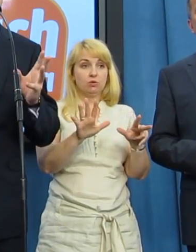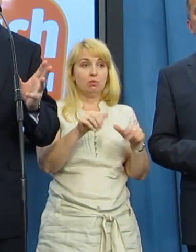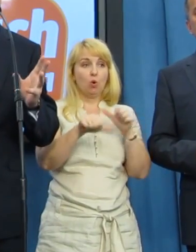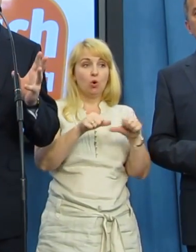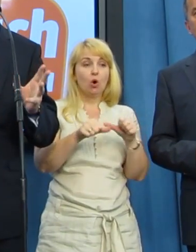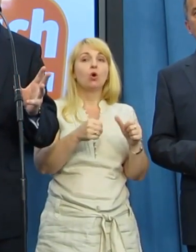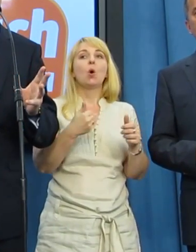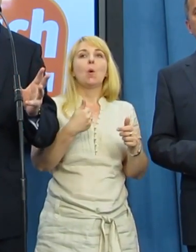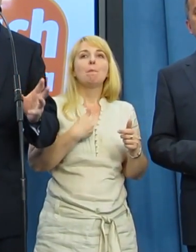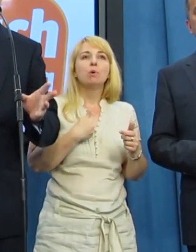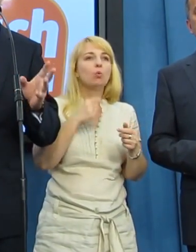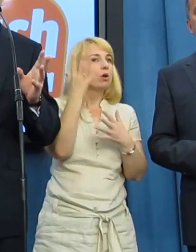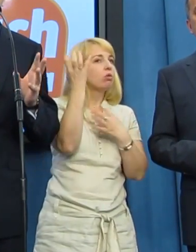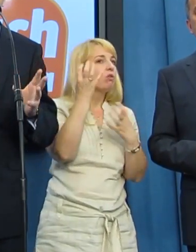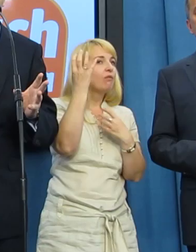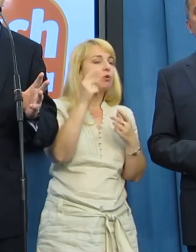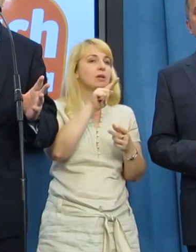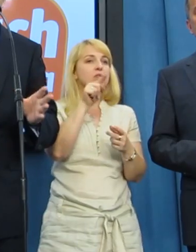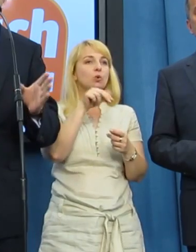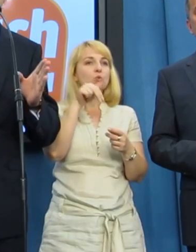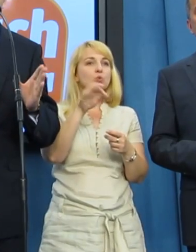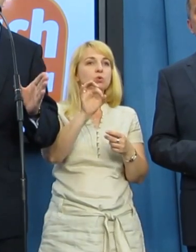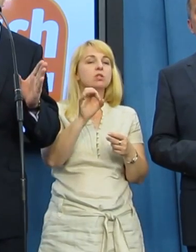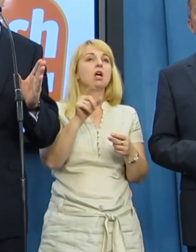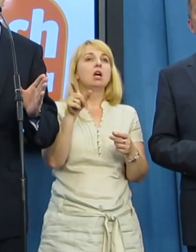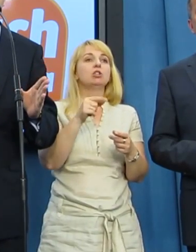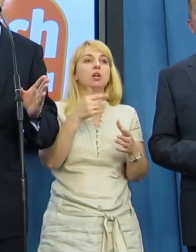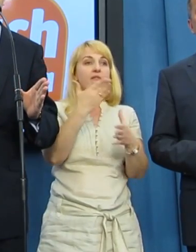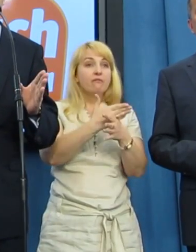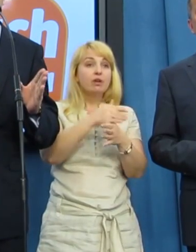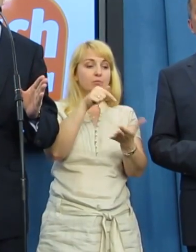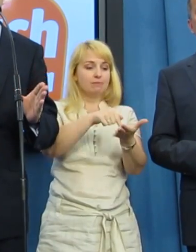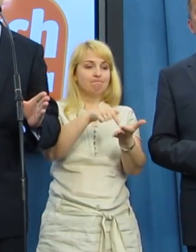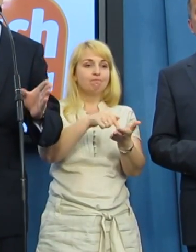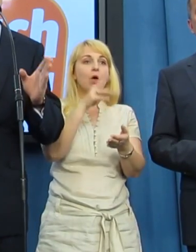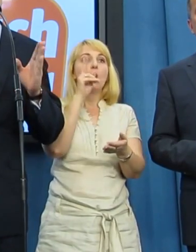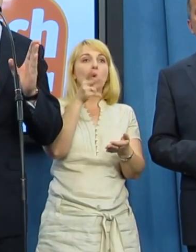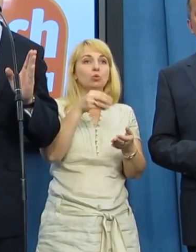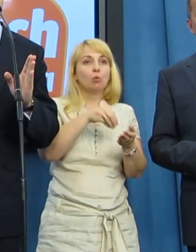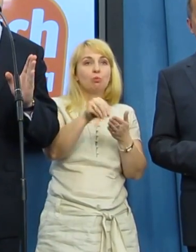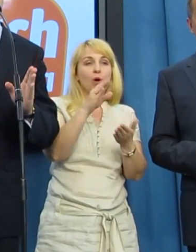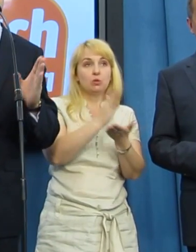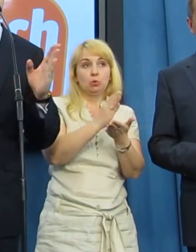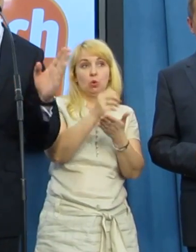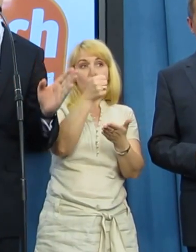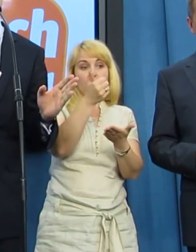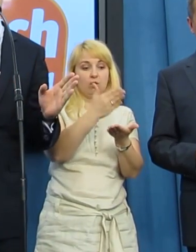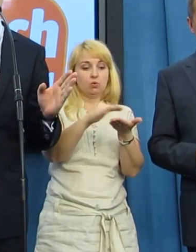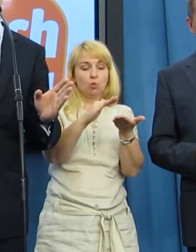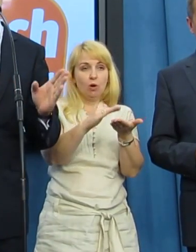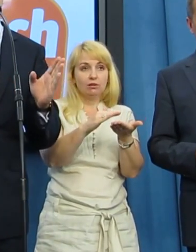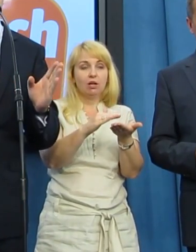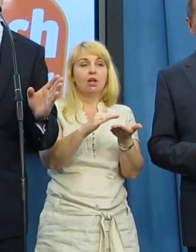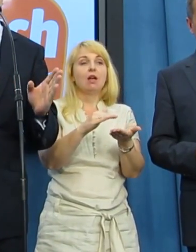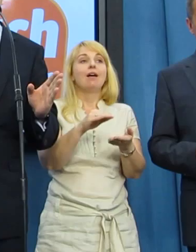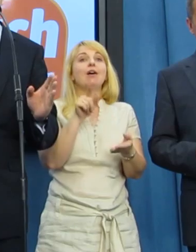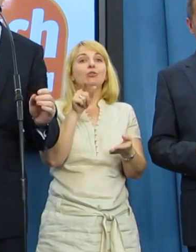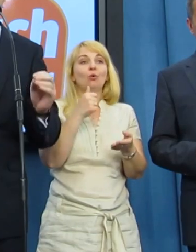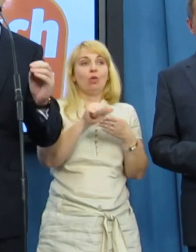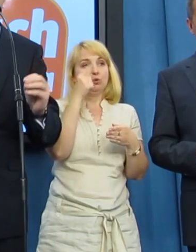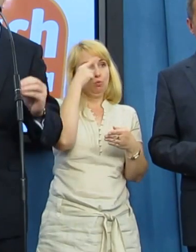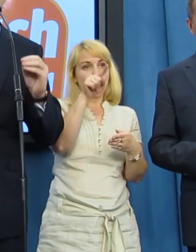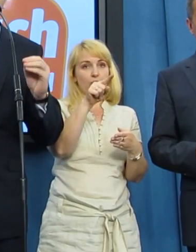zmieniła się interpretacja ZUS-u i ZUS uznał, że jednak ci przedsiębiorcy powinni zapłacić również za ten okres zaległy, czyli za te prawie 10